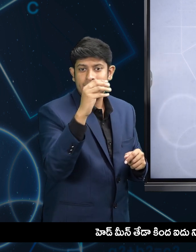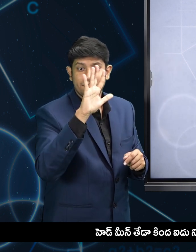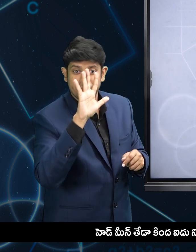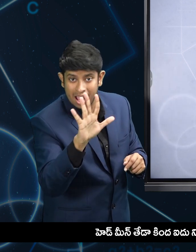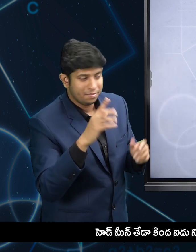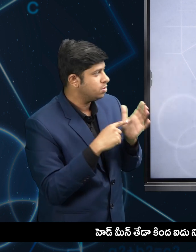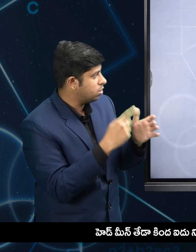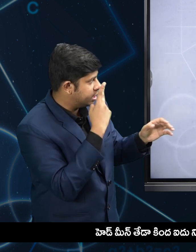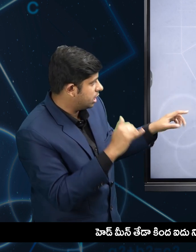కలిగి ఉంటాయి.